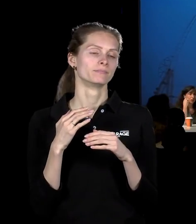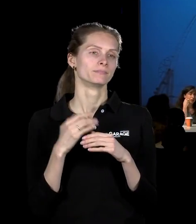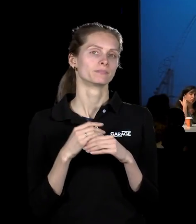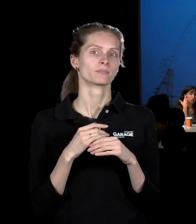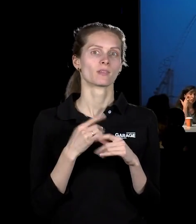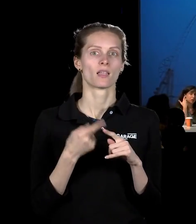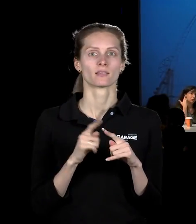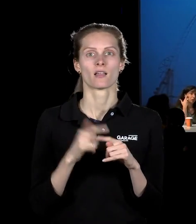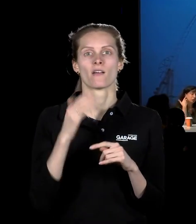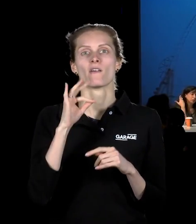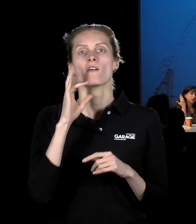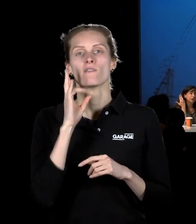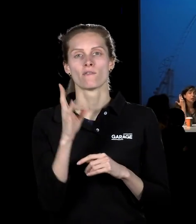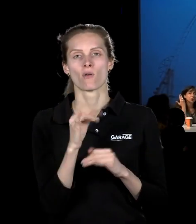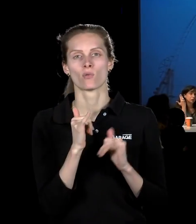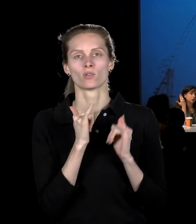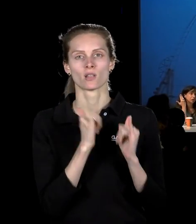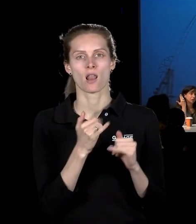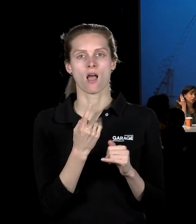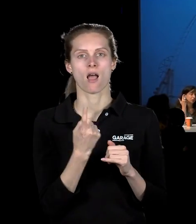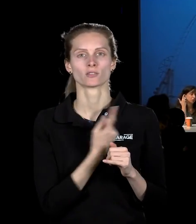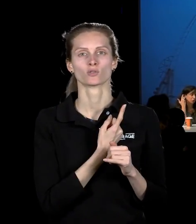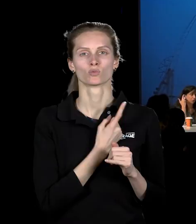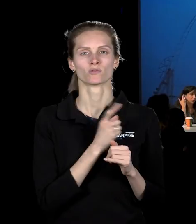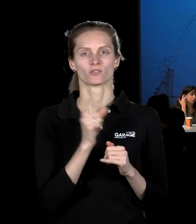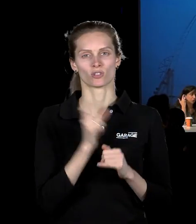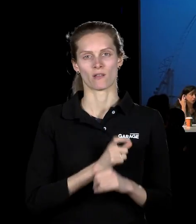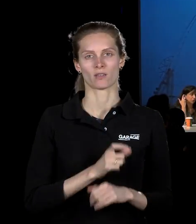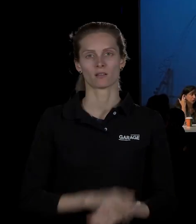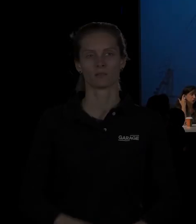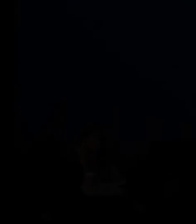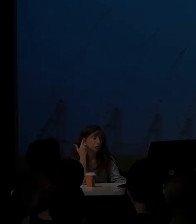становятся фоном для того, чтобы для этого одиночества человека.